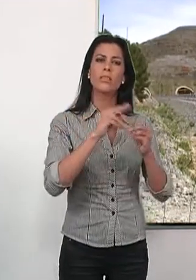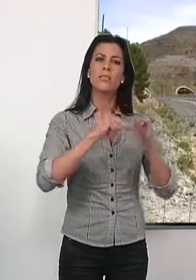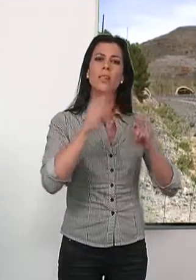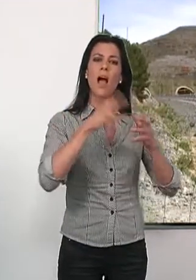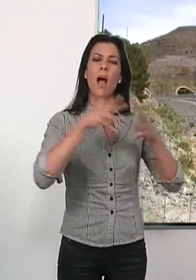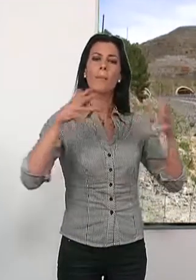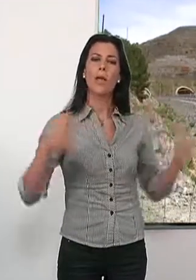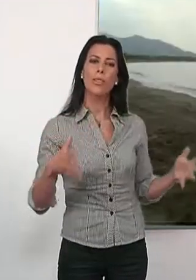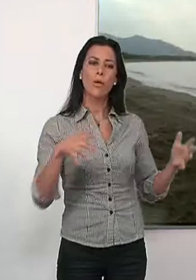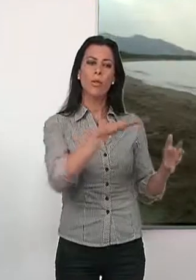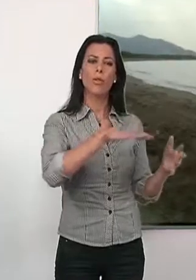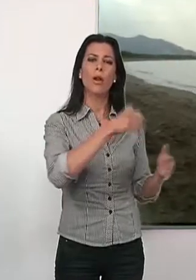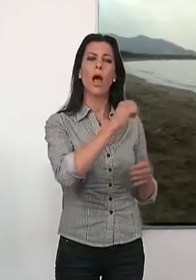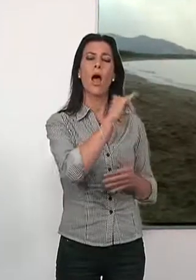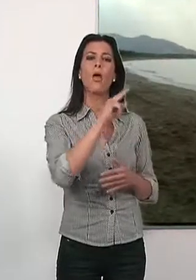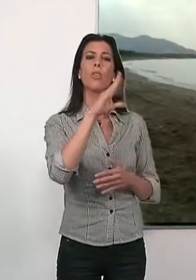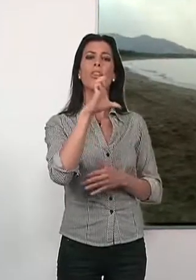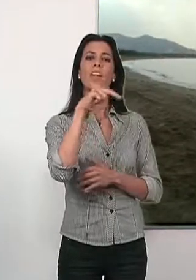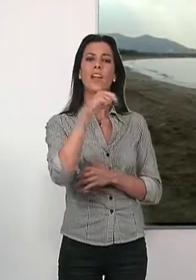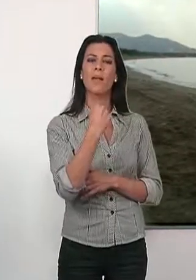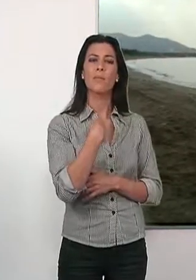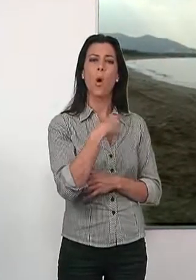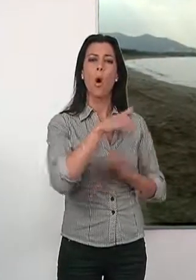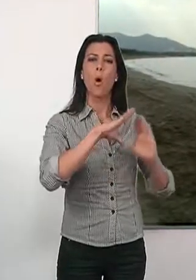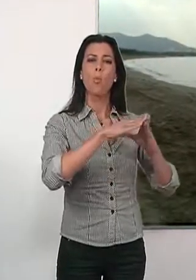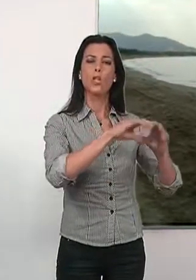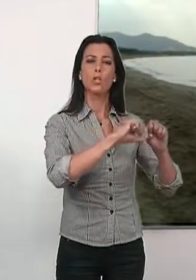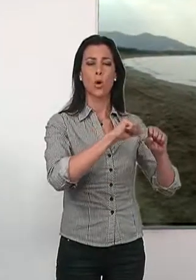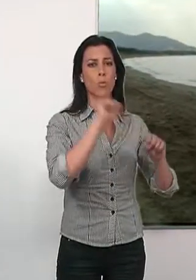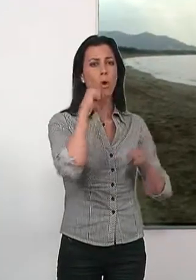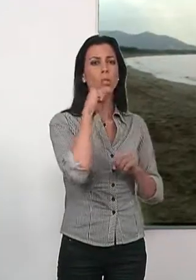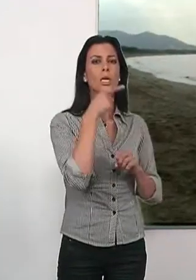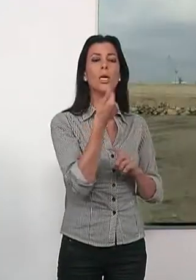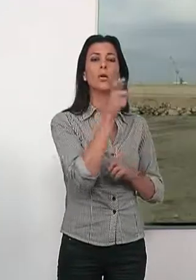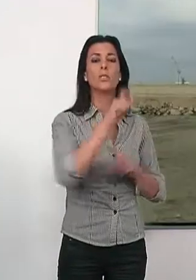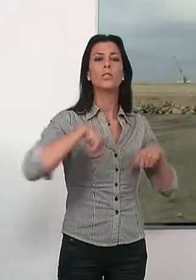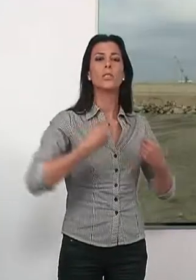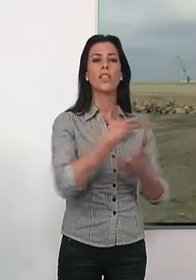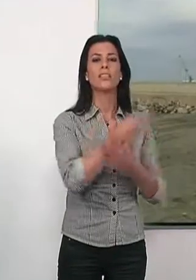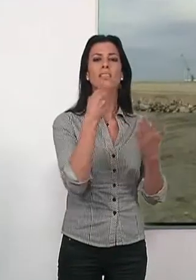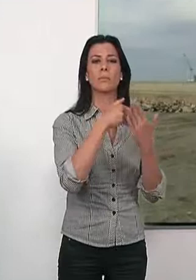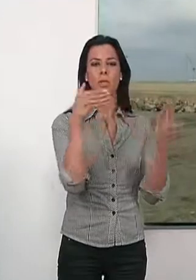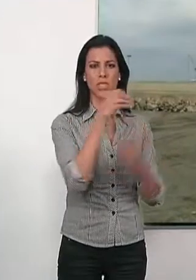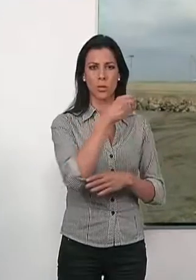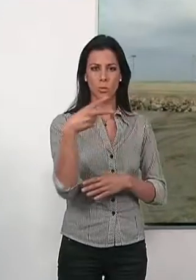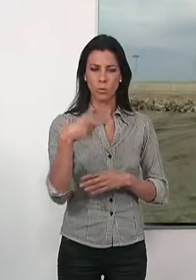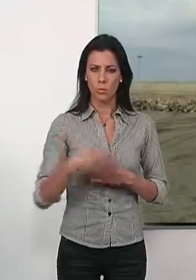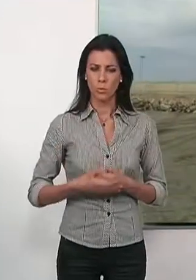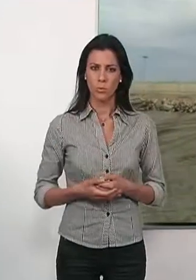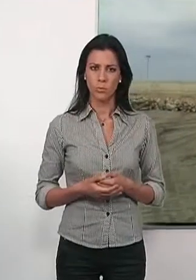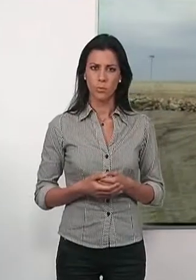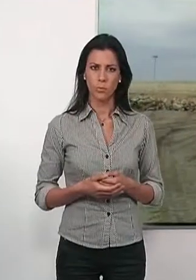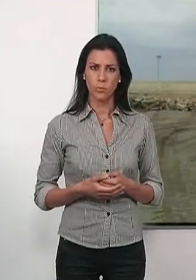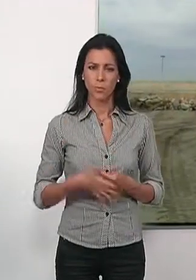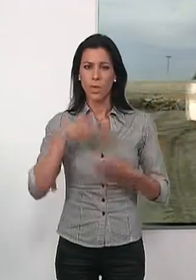acometer a la obra de ampliación del muelle de las azucenas en él reto de motril con un coste de 17 millones de euros